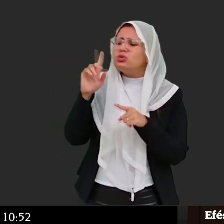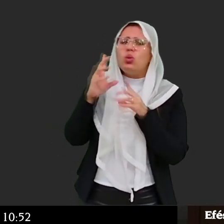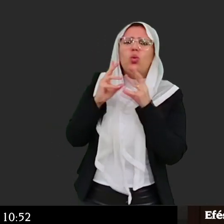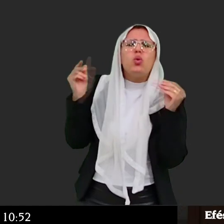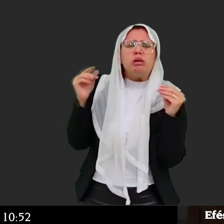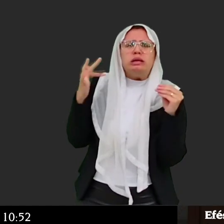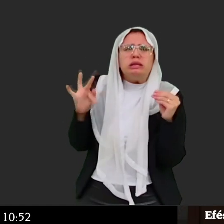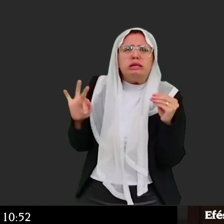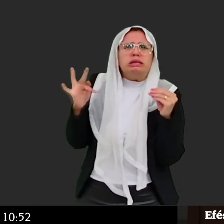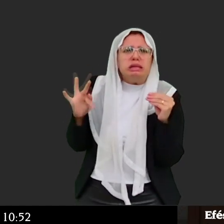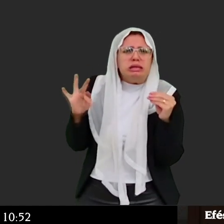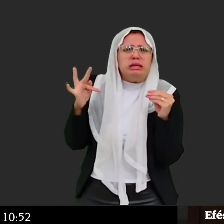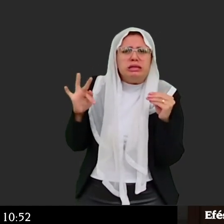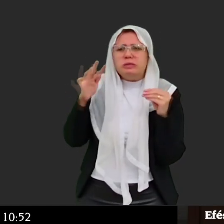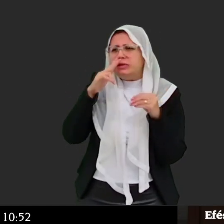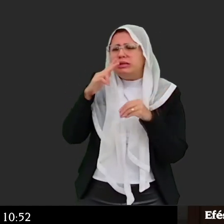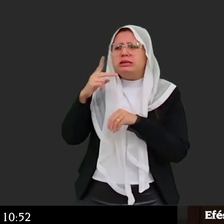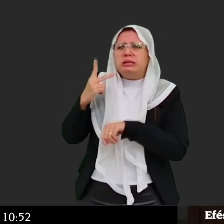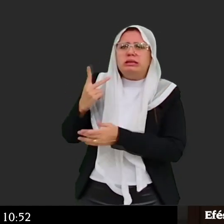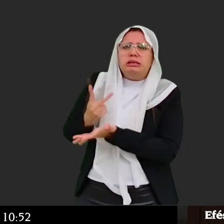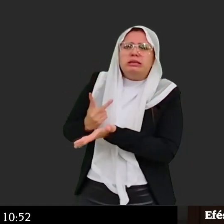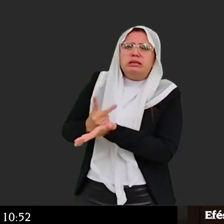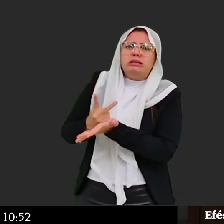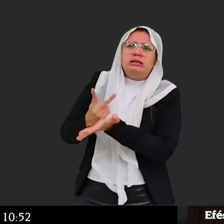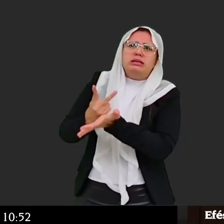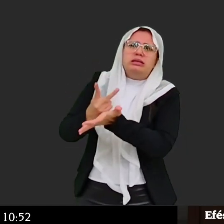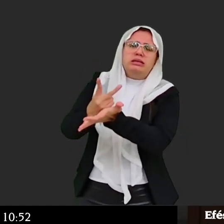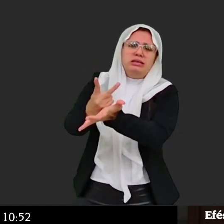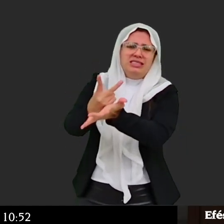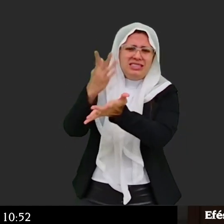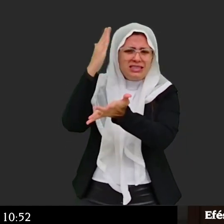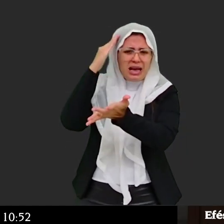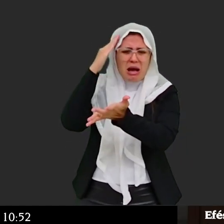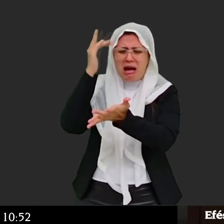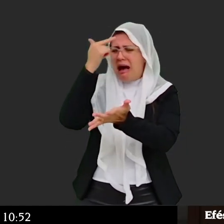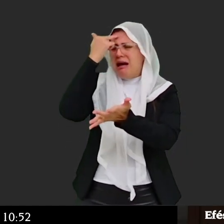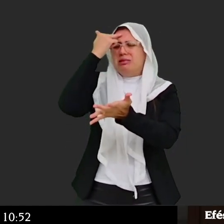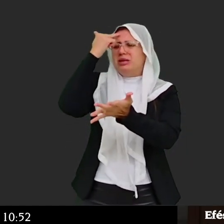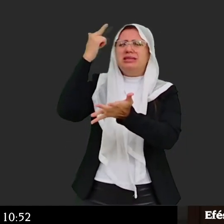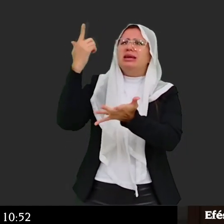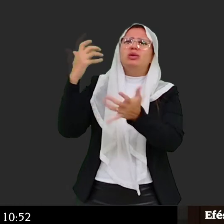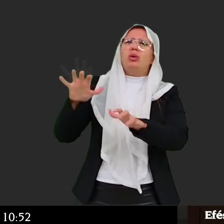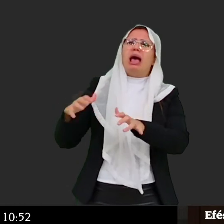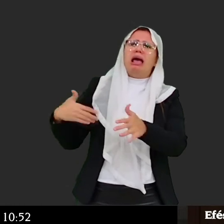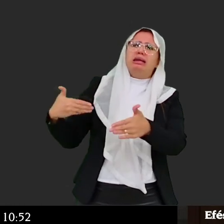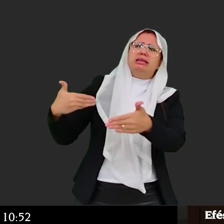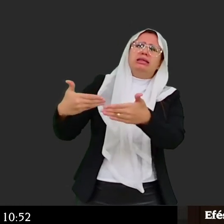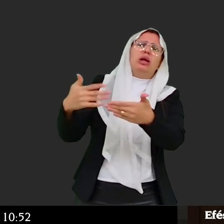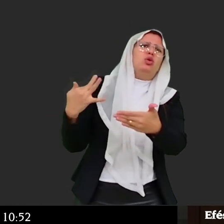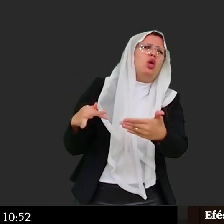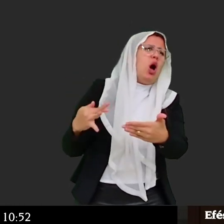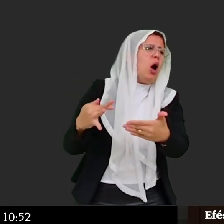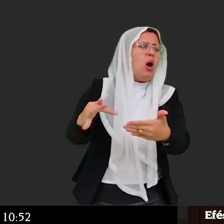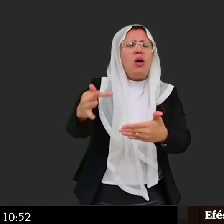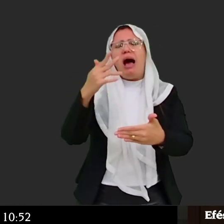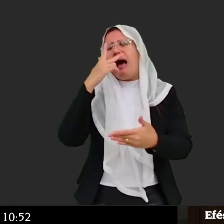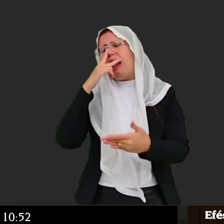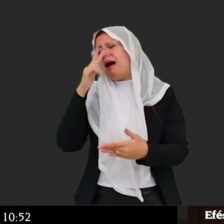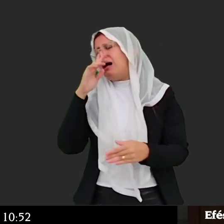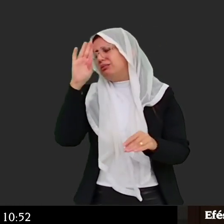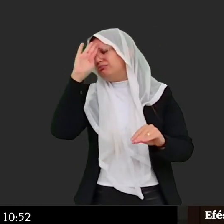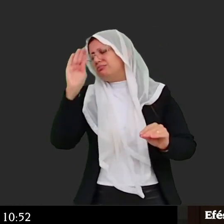pessoa morre, só por saber que vai sofrer o resto dos seus dias, e ela se entrega. Por